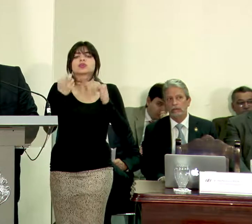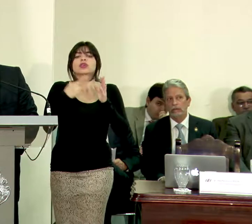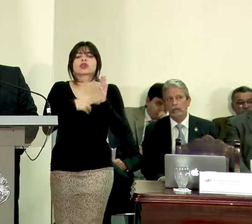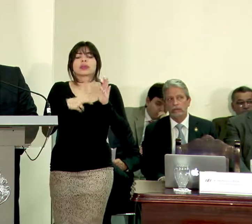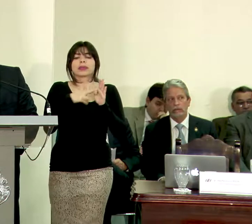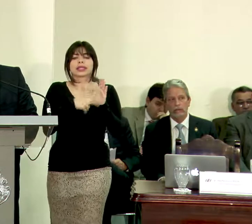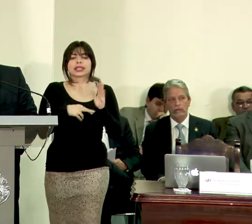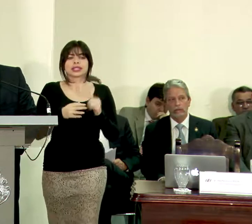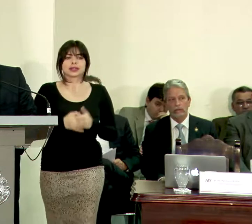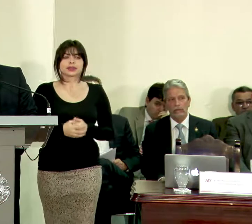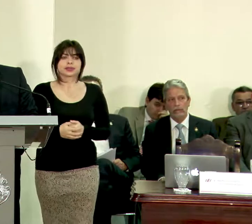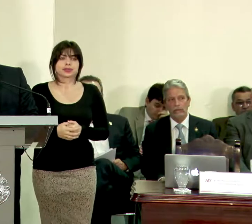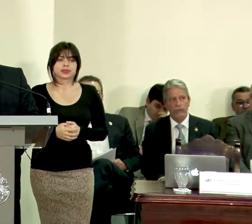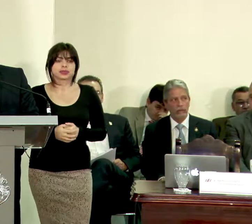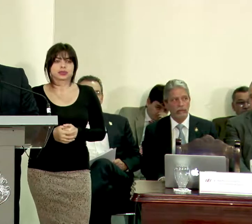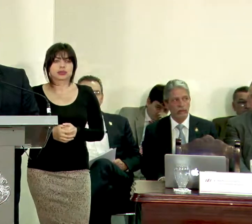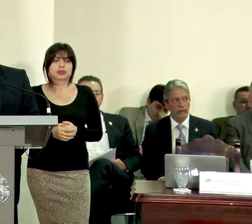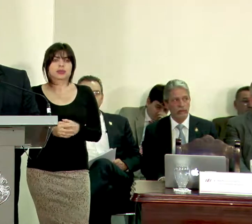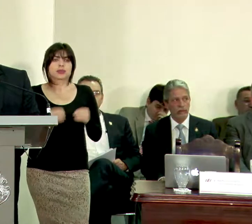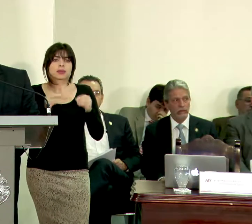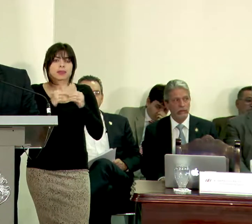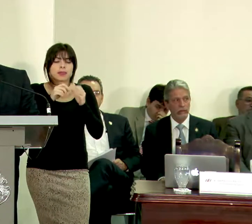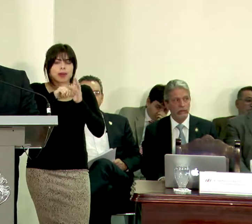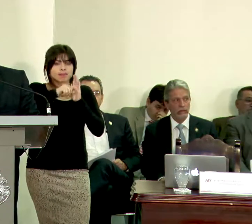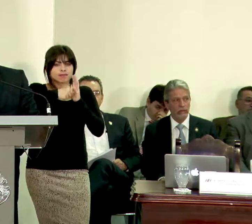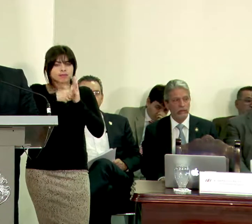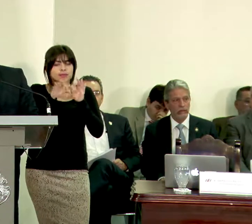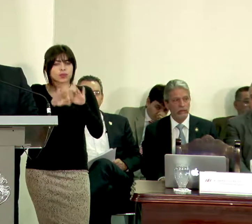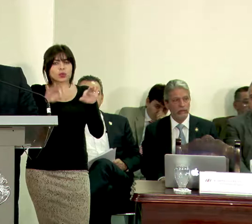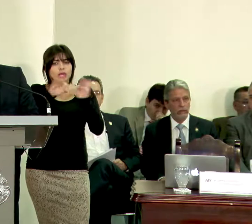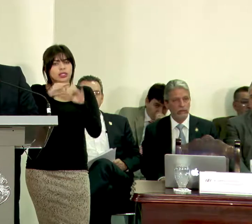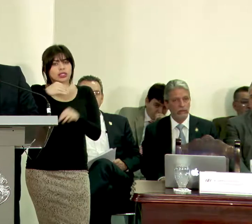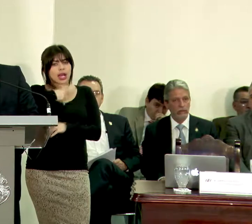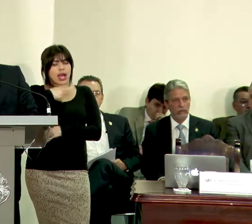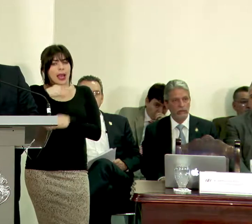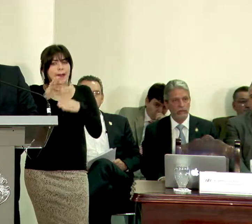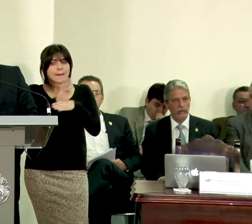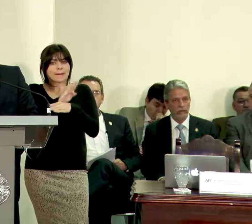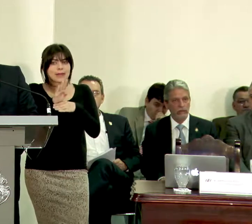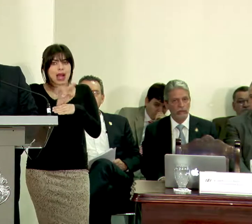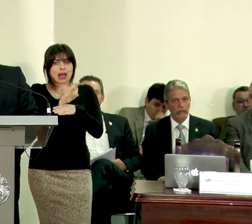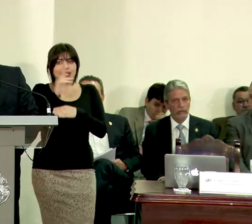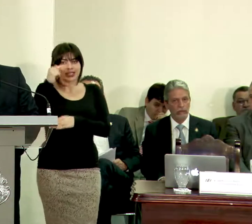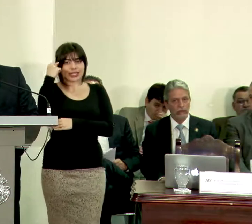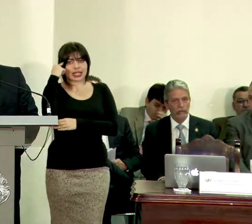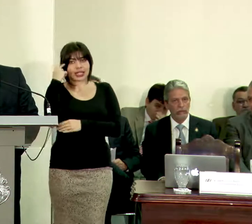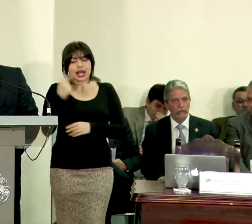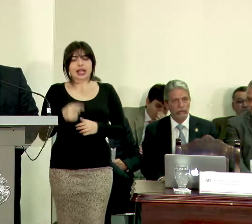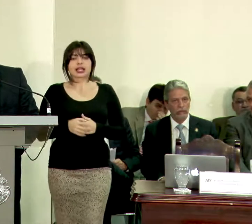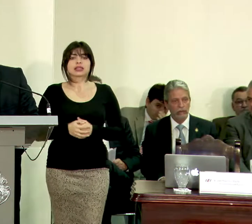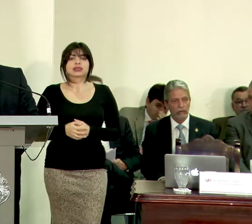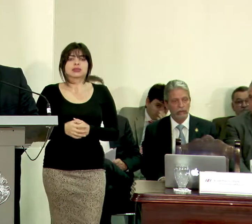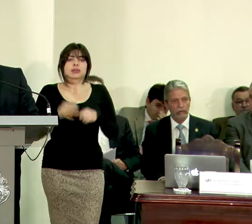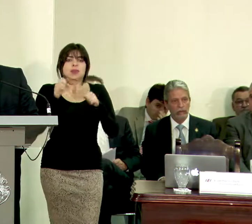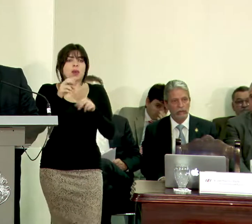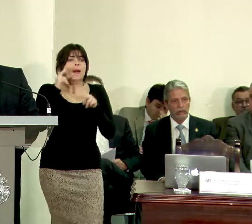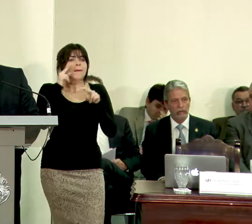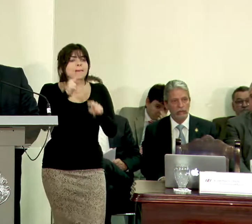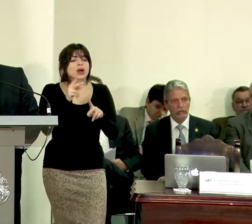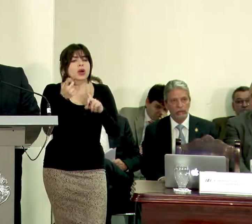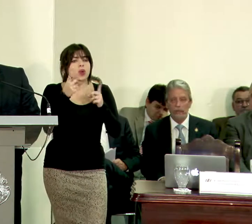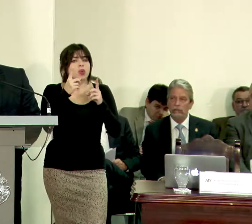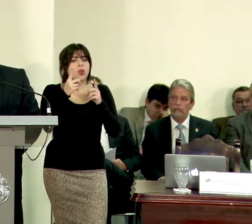reiterar con la mayor vehemencia la importancia que tiene que los bancos estatales, ¿verdad?, vean las señales